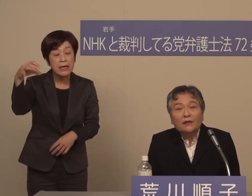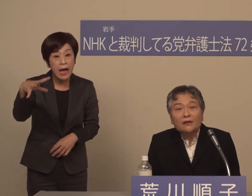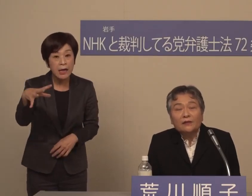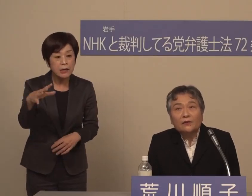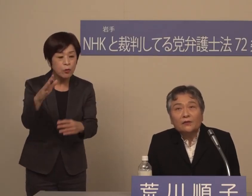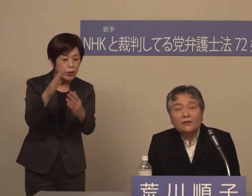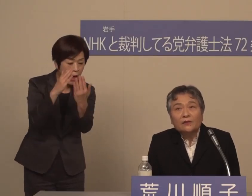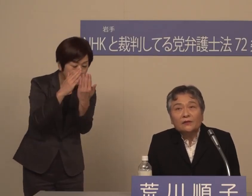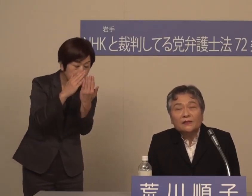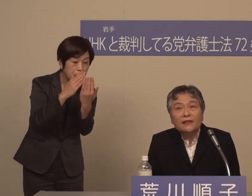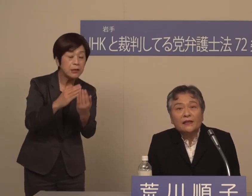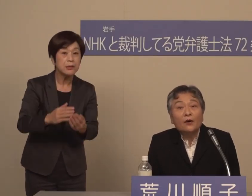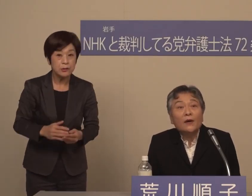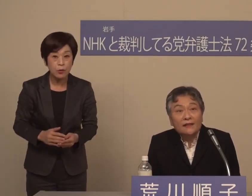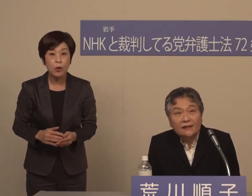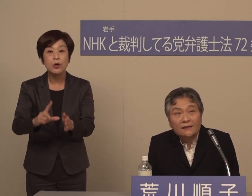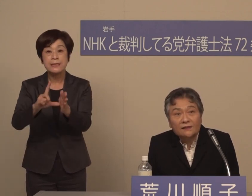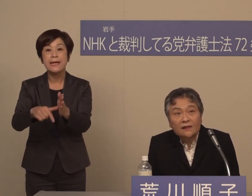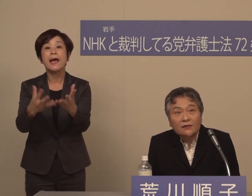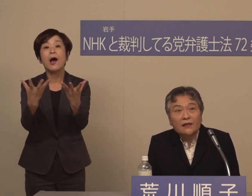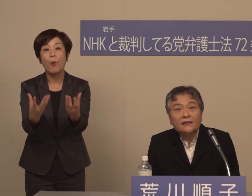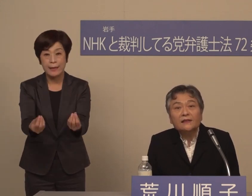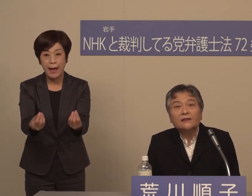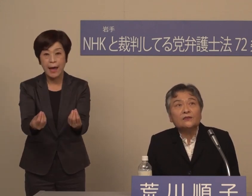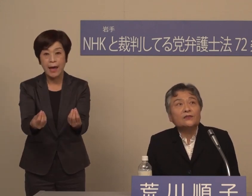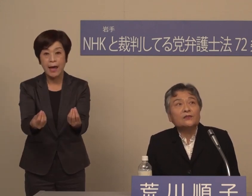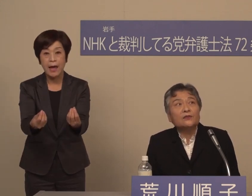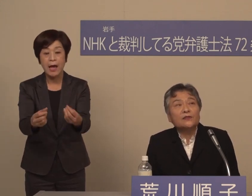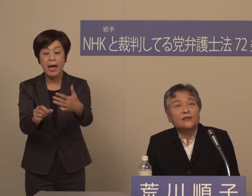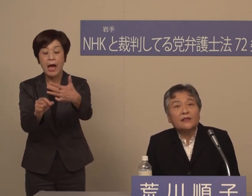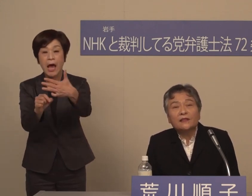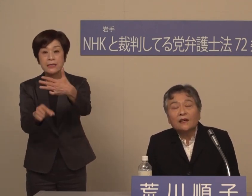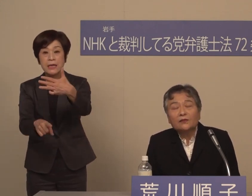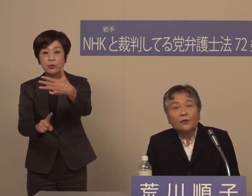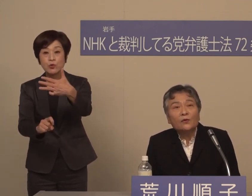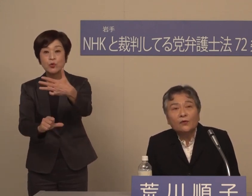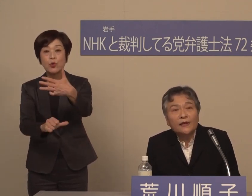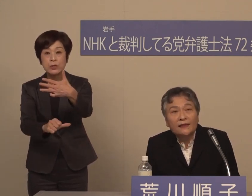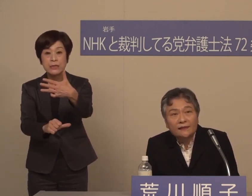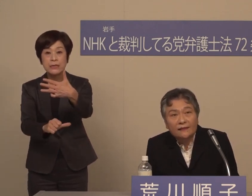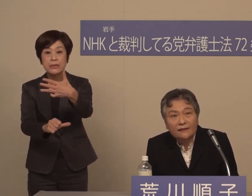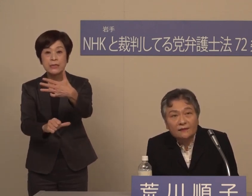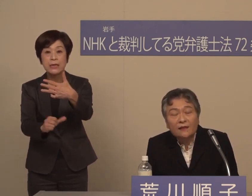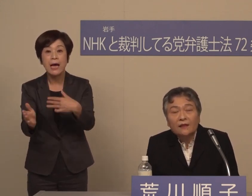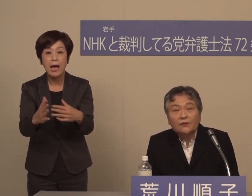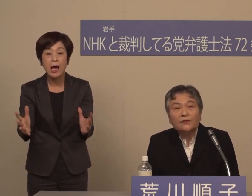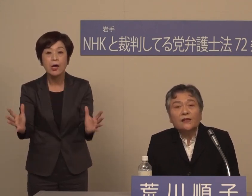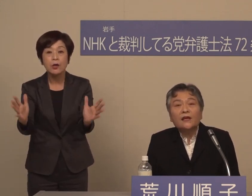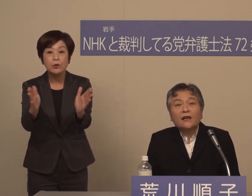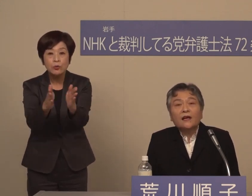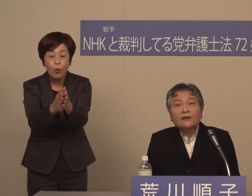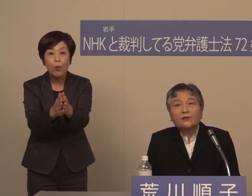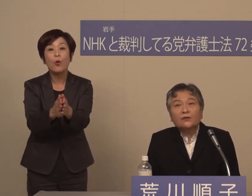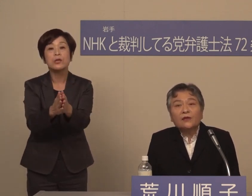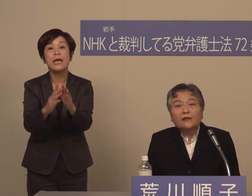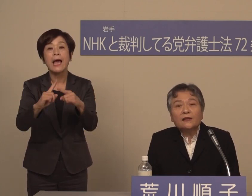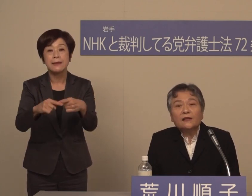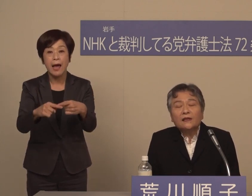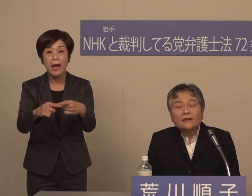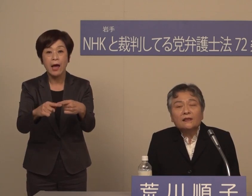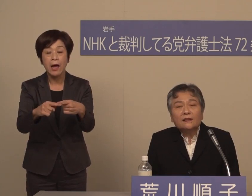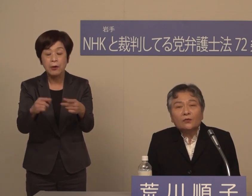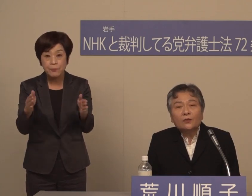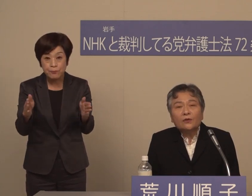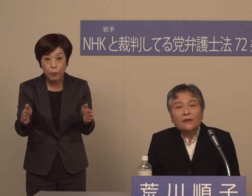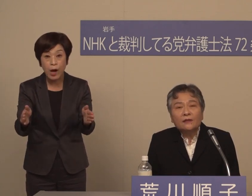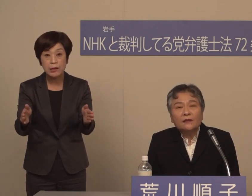あの時代が終わったんですさあ8月15日から統合に入ったんですそしてあのその間